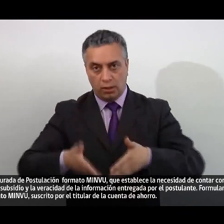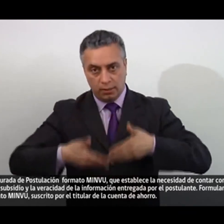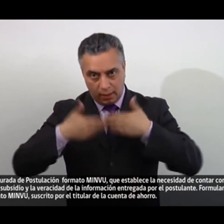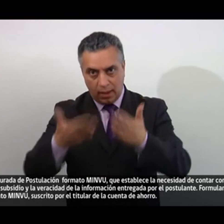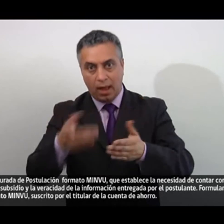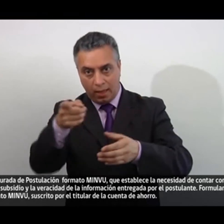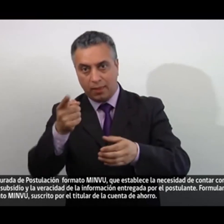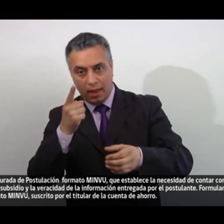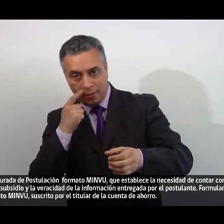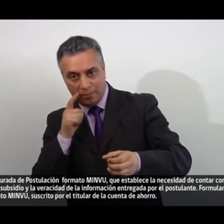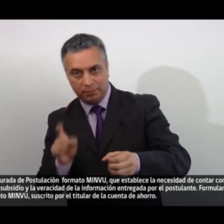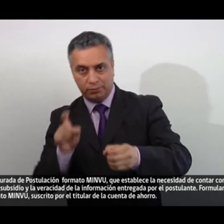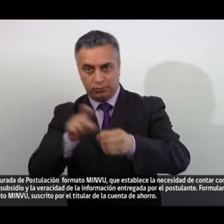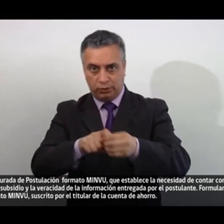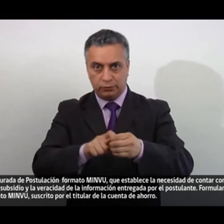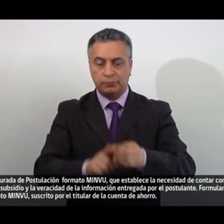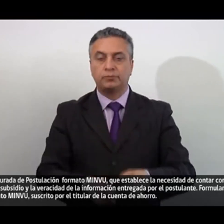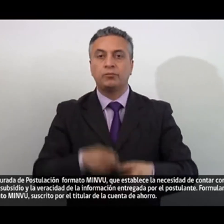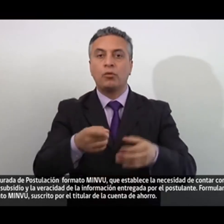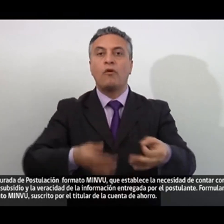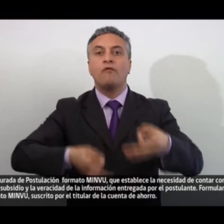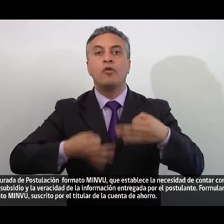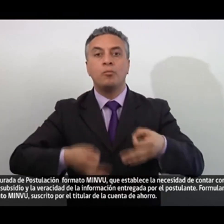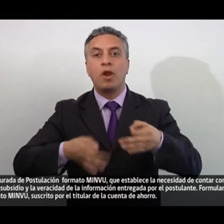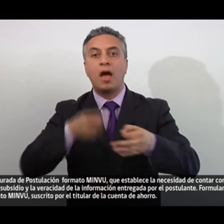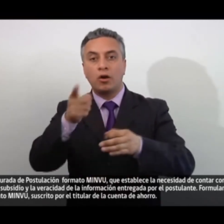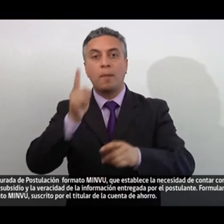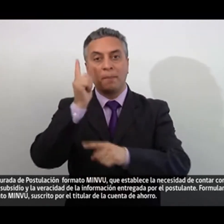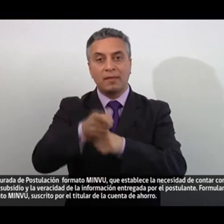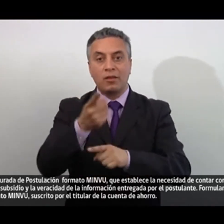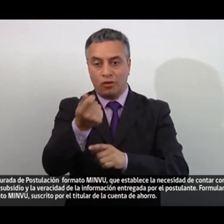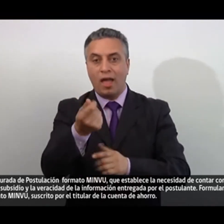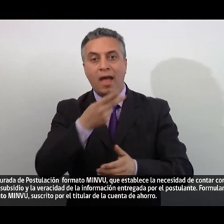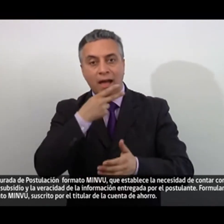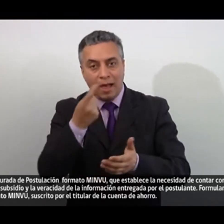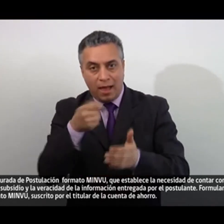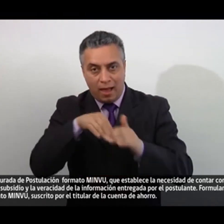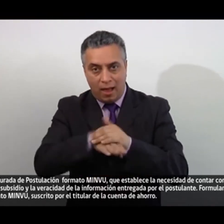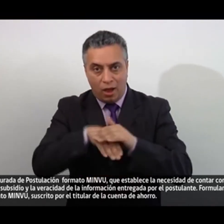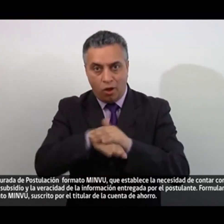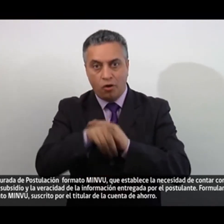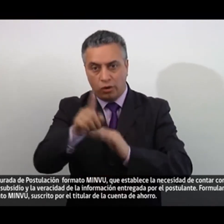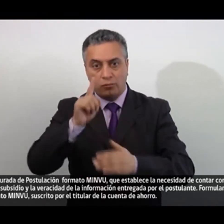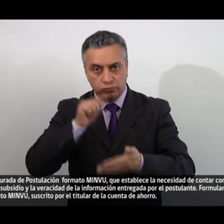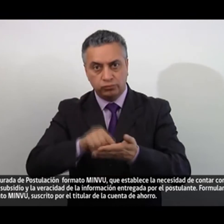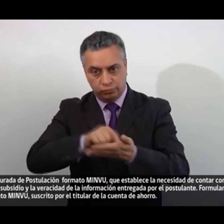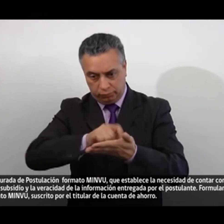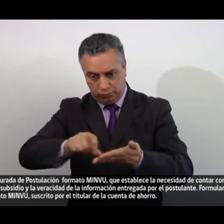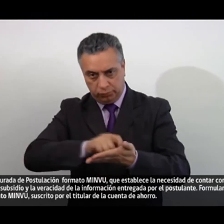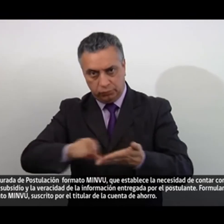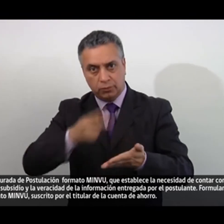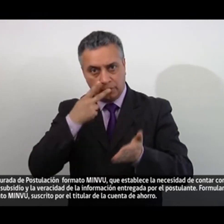por el postulante. Formulario mandato de ahorro, formato MIMBU, suscrito por el titular de la cuenta de